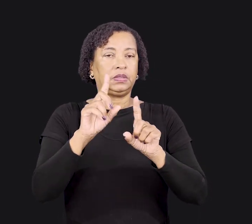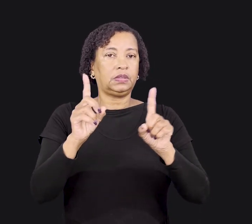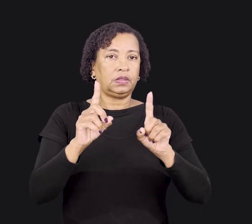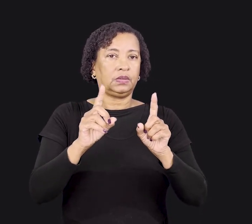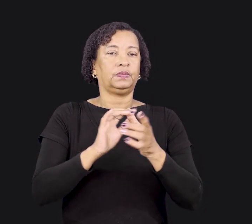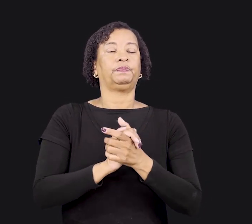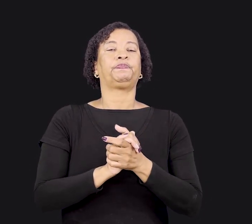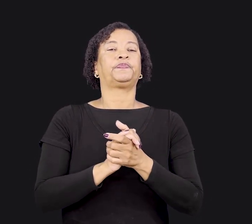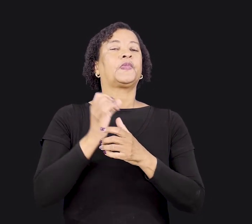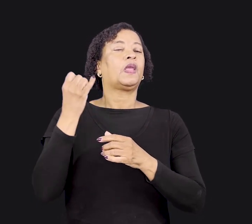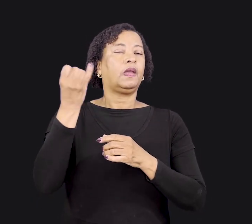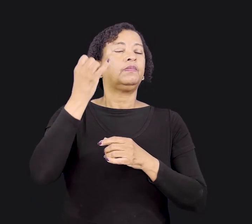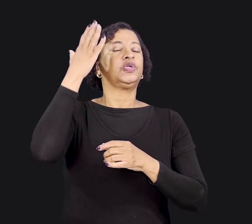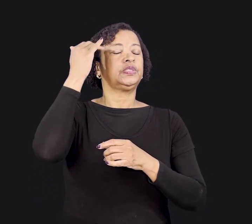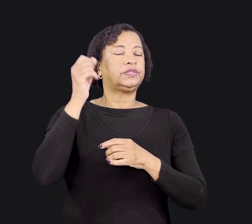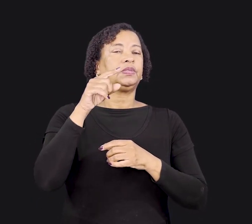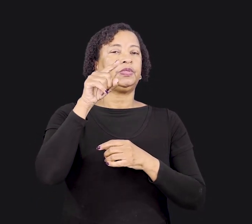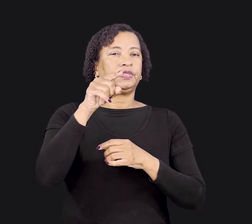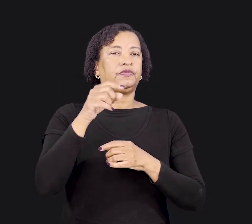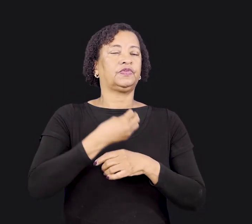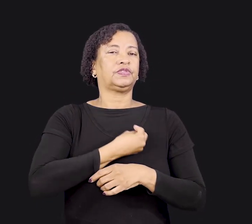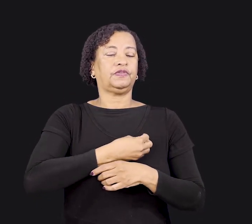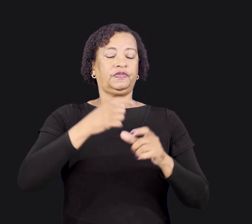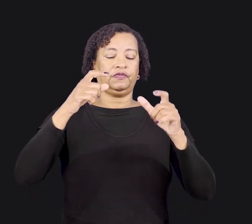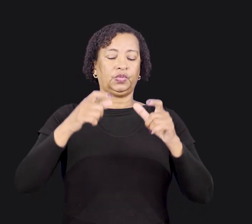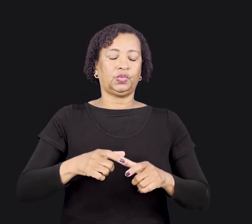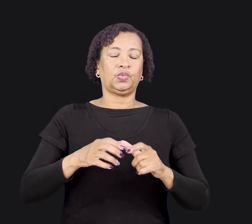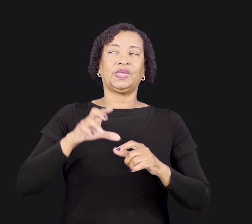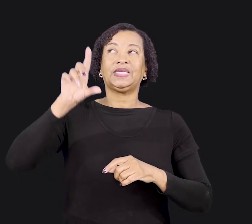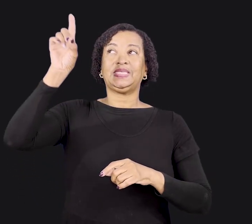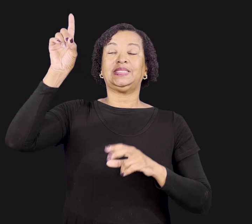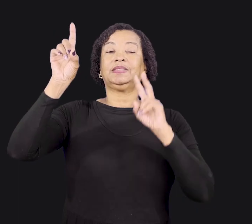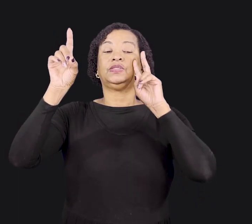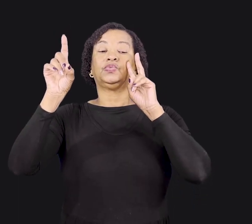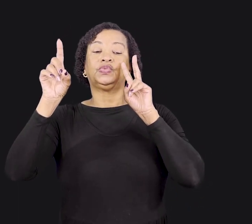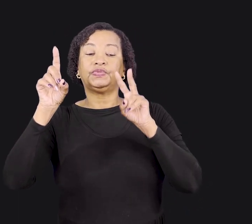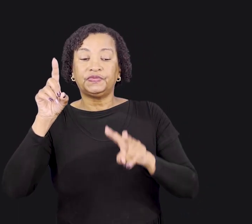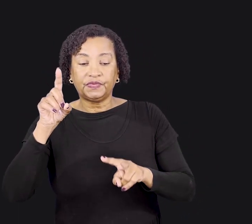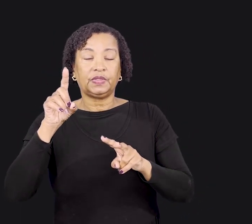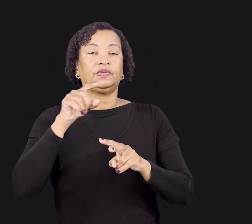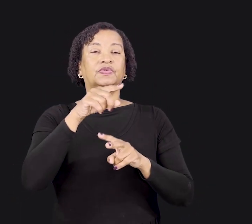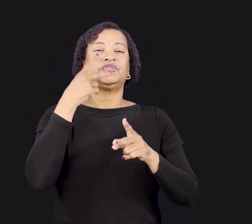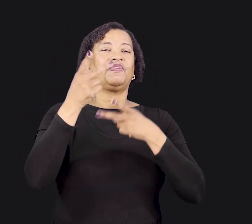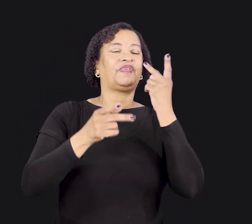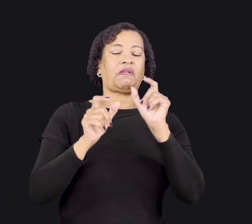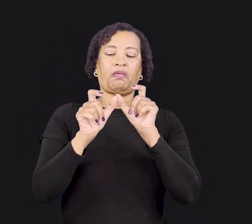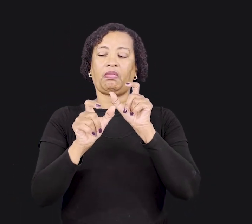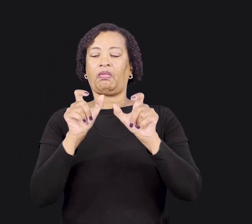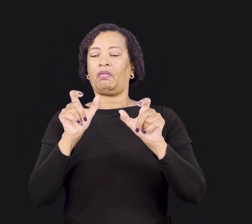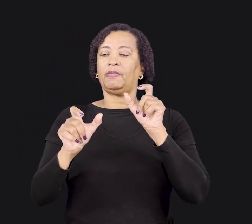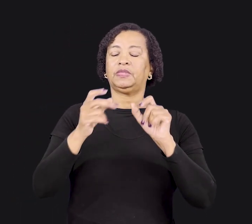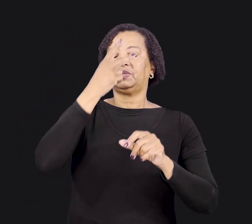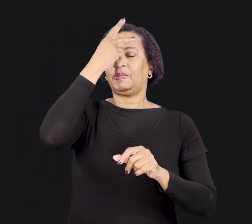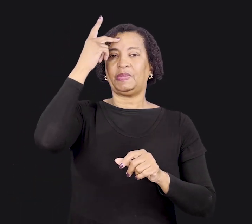O importante é saber que você está num lugar onde só Deus o ouve, onde você não vai ficar falando palavras para impressionar